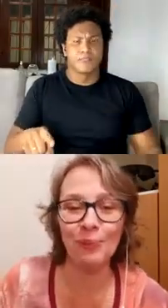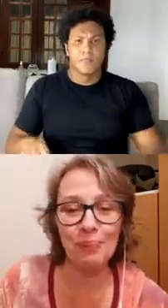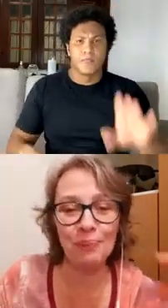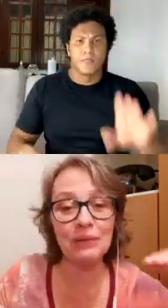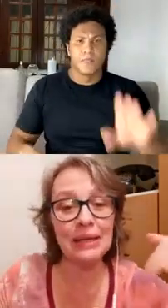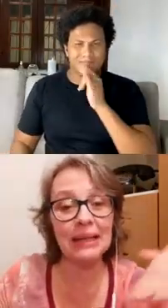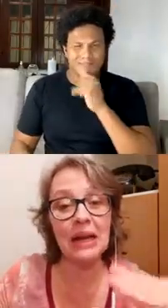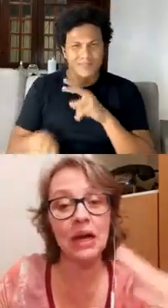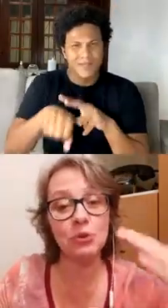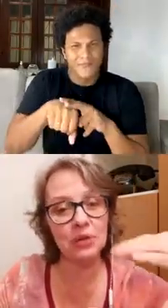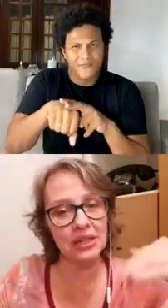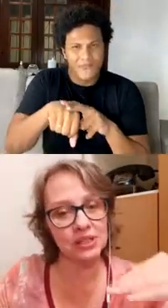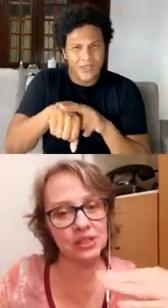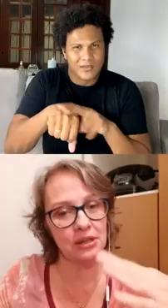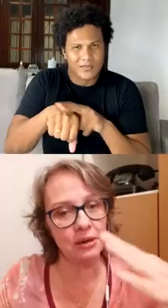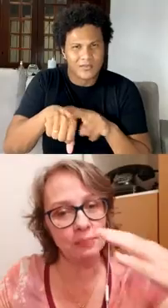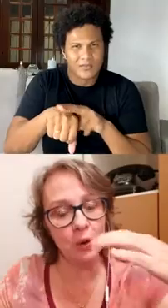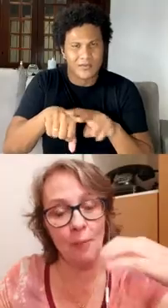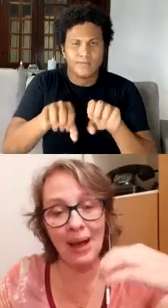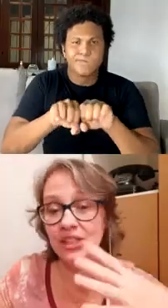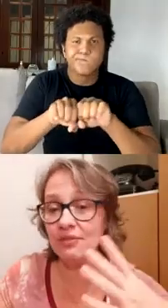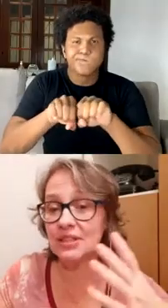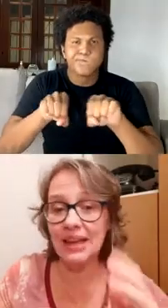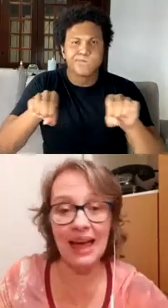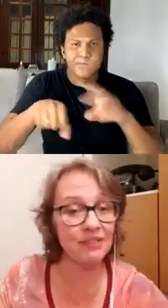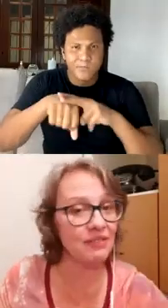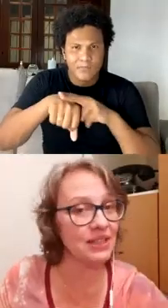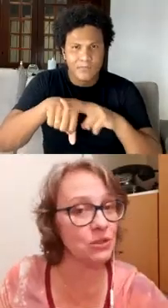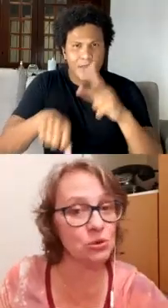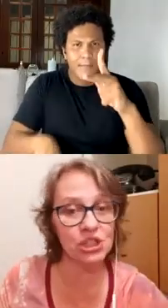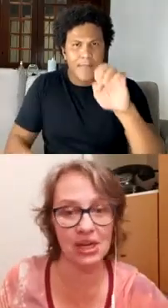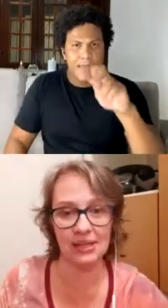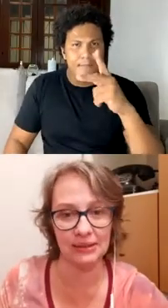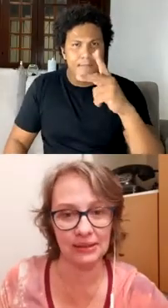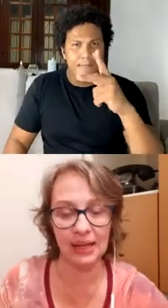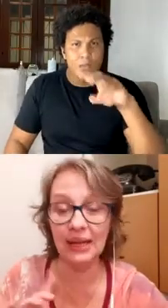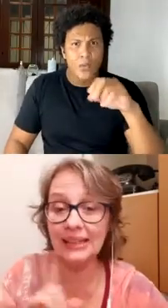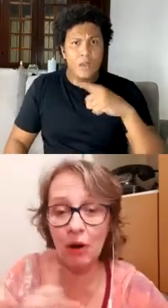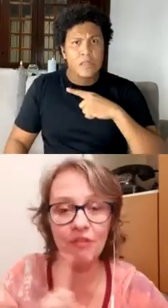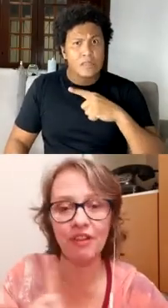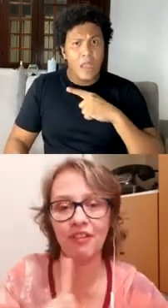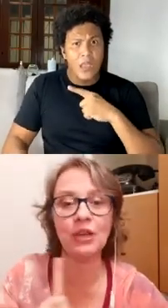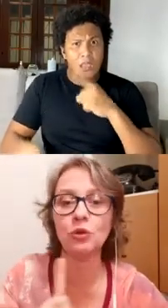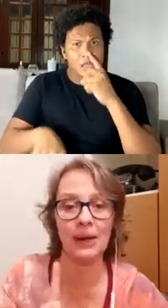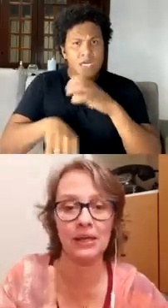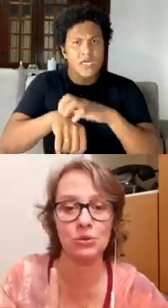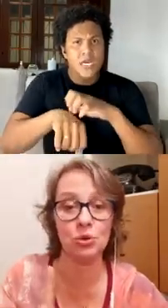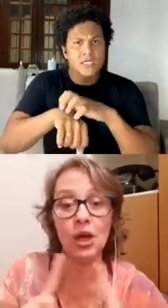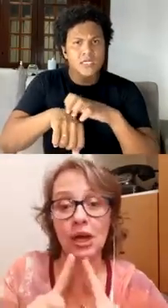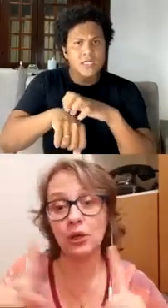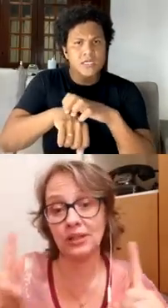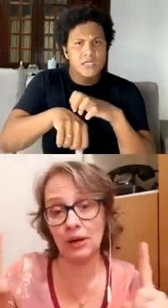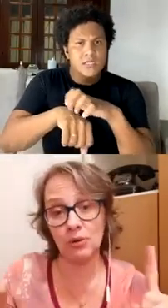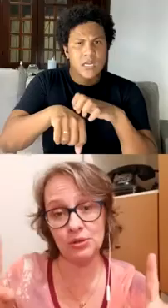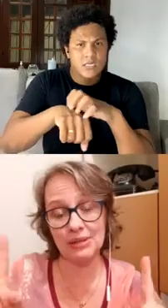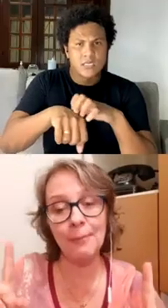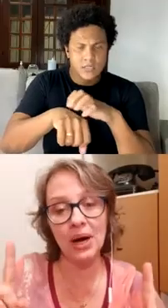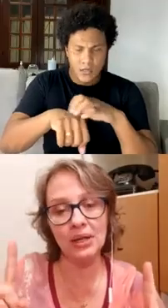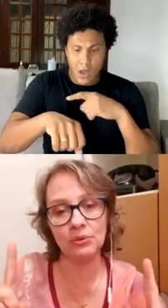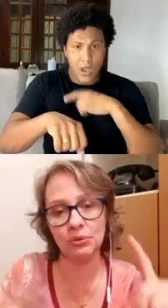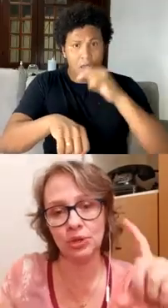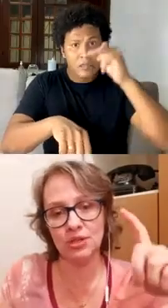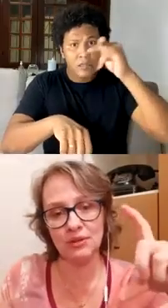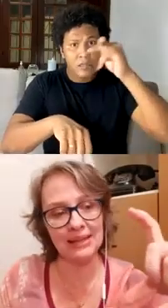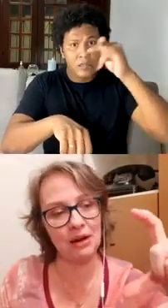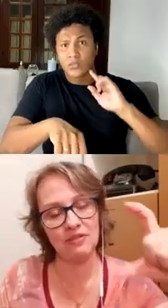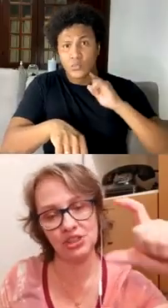Um pepino, ele tem ranhuras. Por mais que você lave, ele vai ter sujeira. Ele não foi feito para isso. E outra coisa, o tamanho.